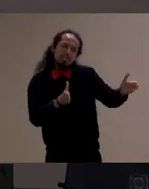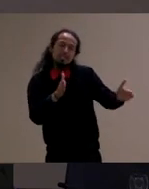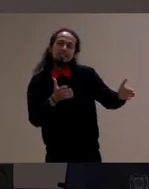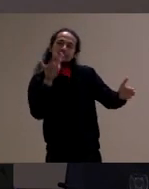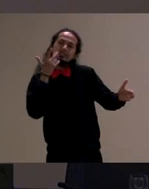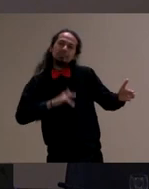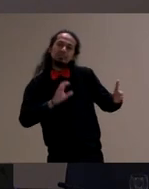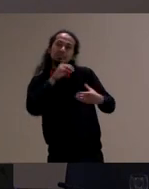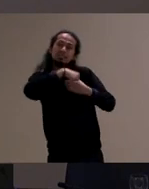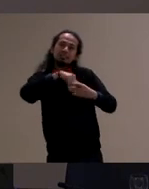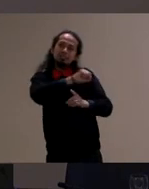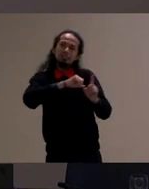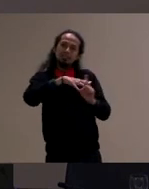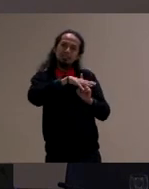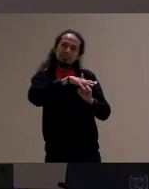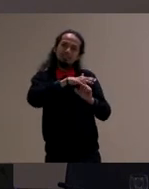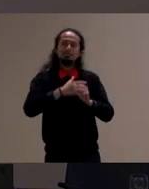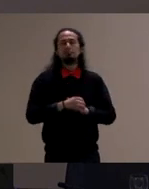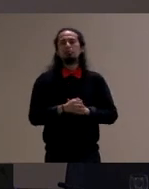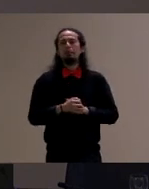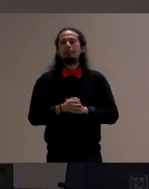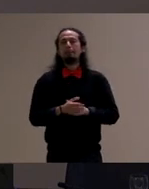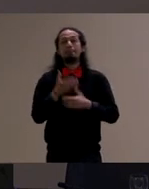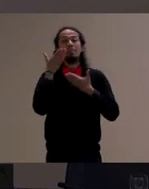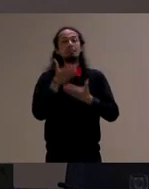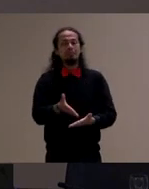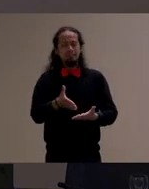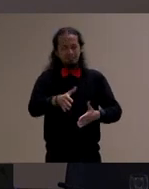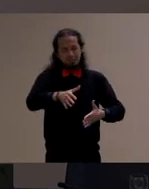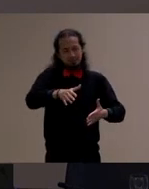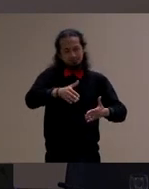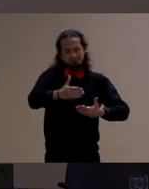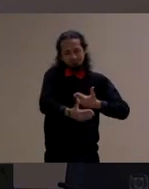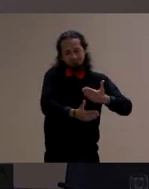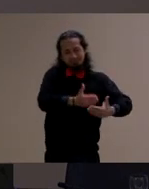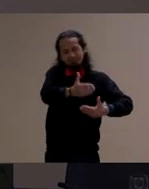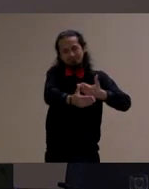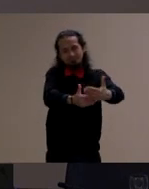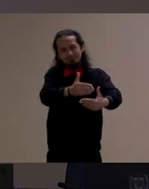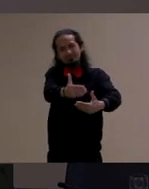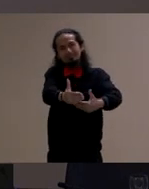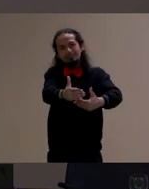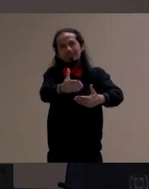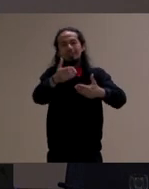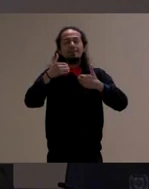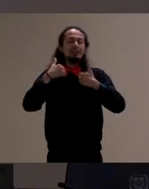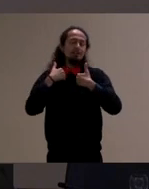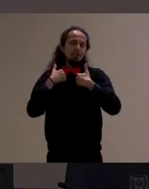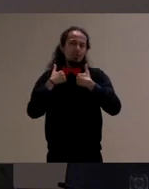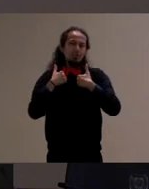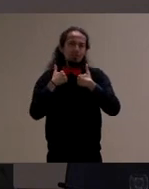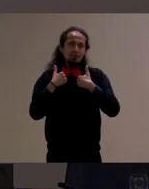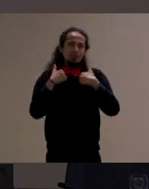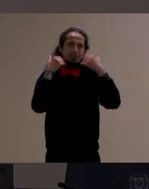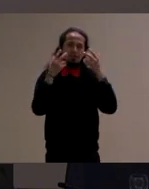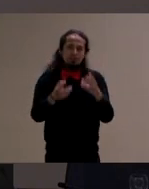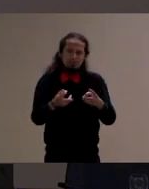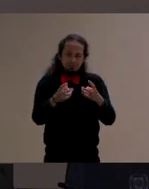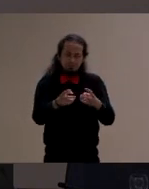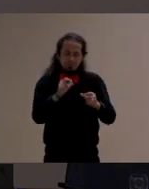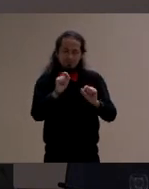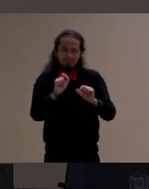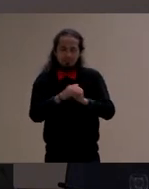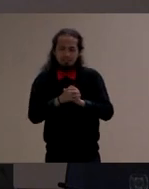a e foi nesse movimento né então quê que a construção do documento